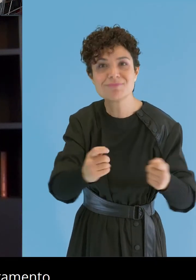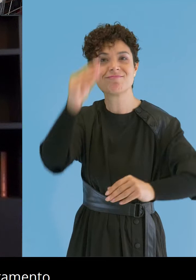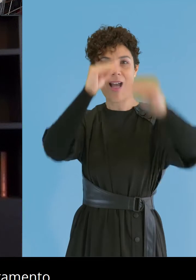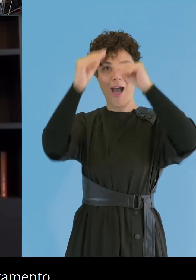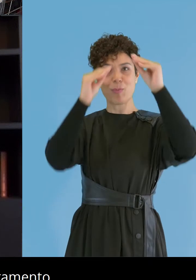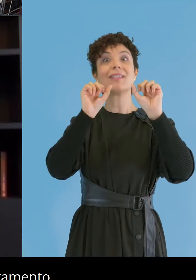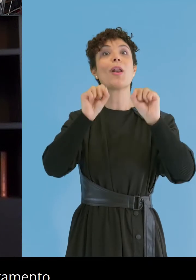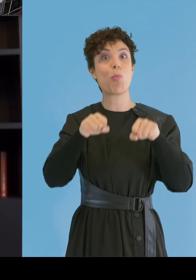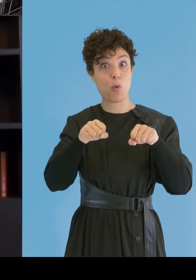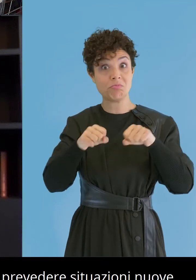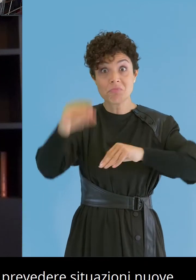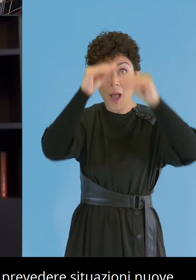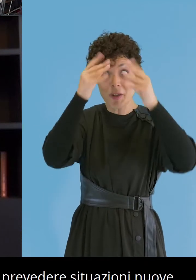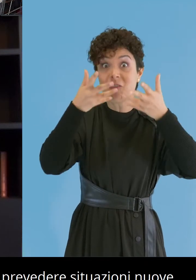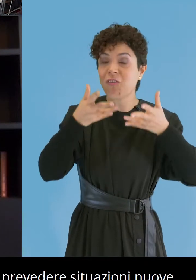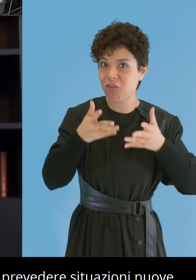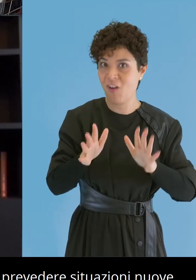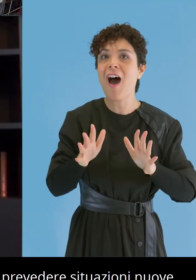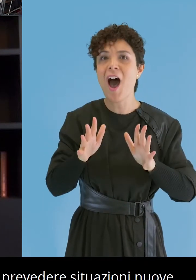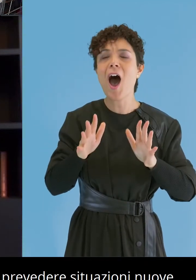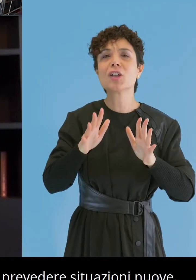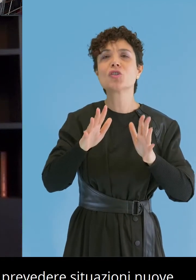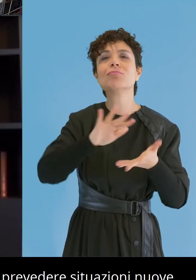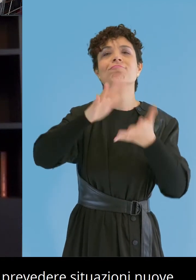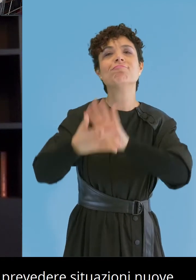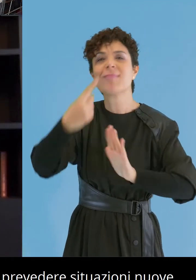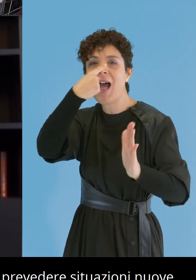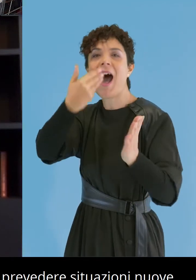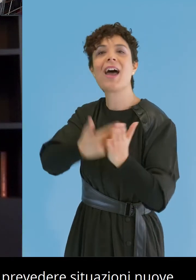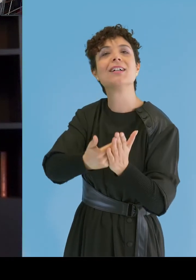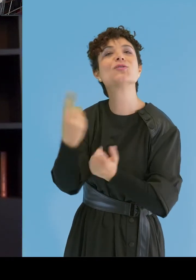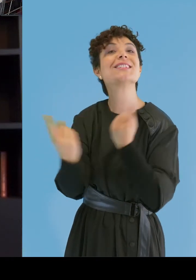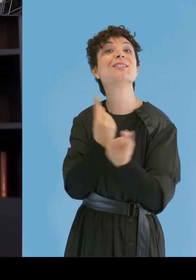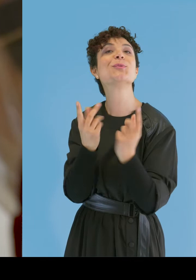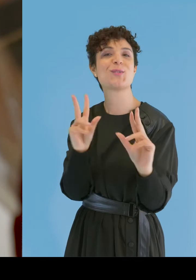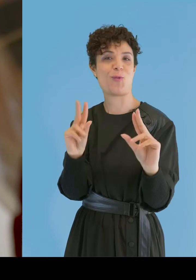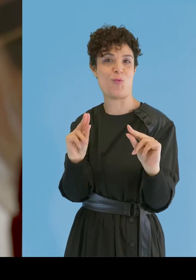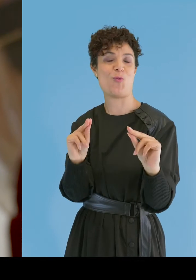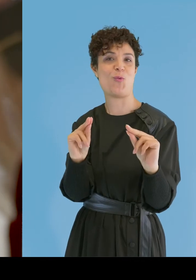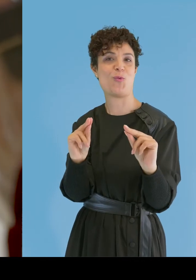e quindi generalizzare le conoscenze acquisite per prevedere situazioni nuove.